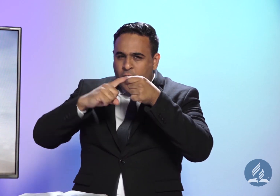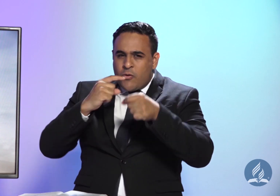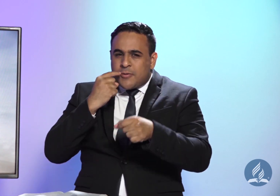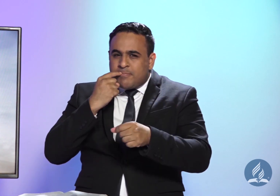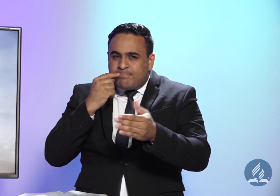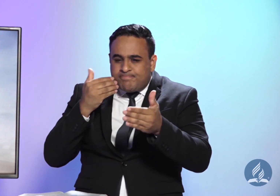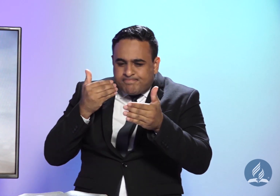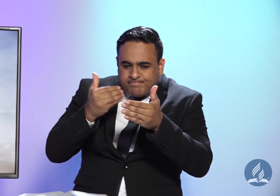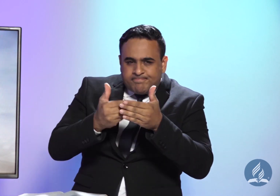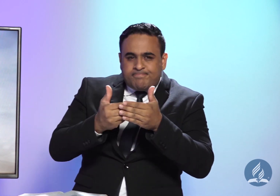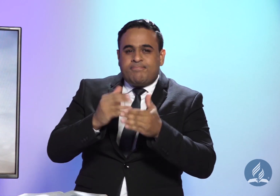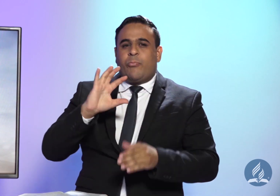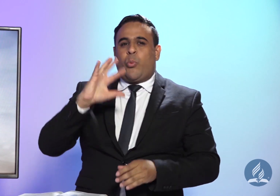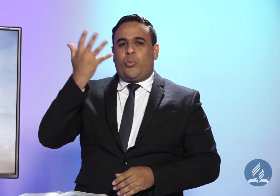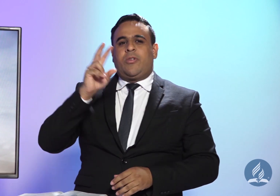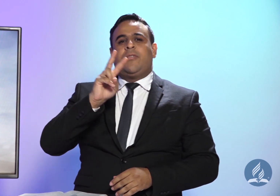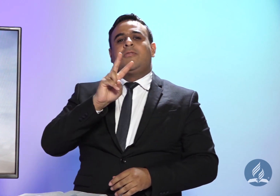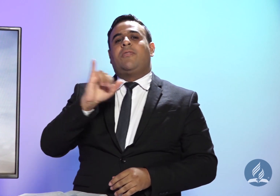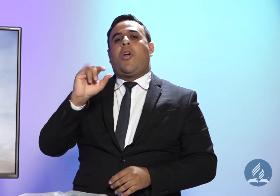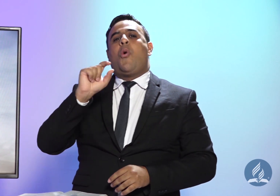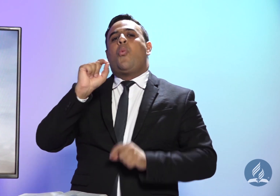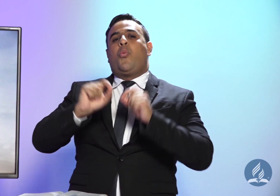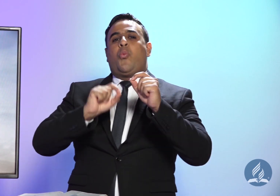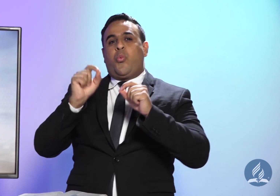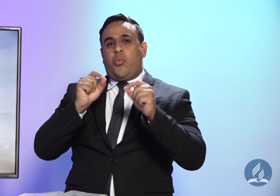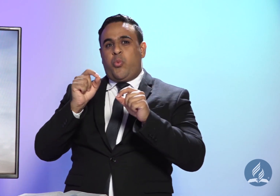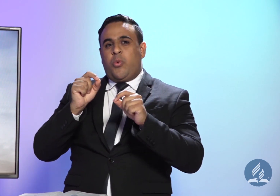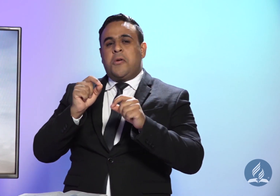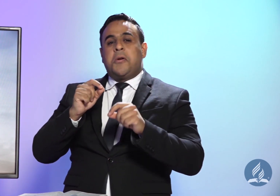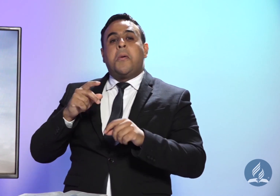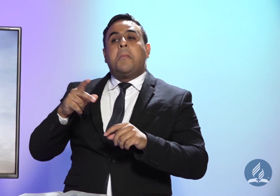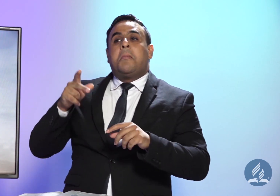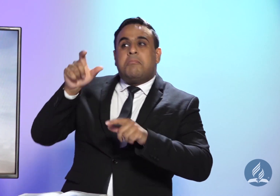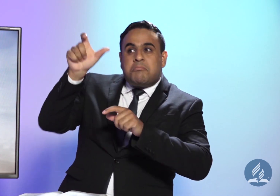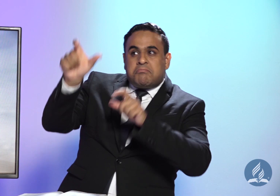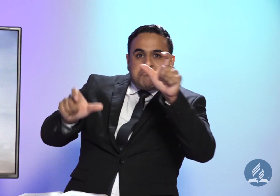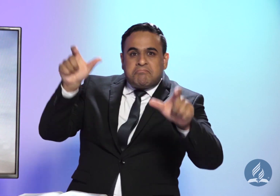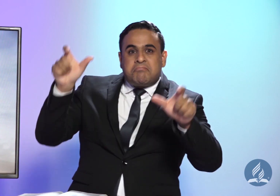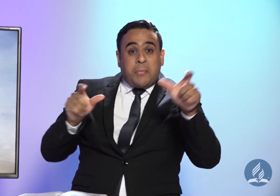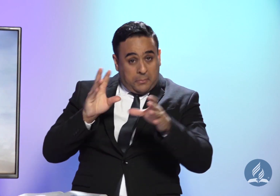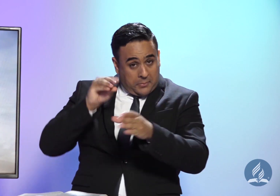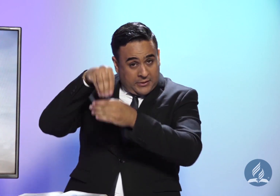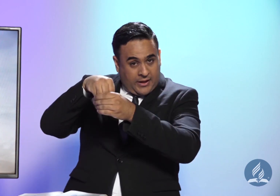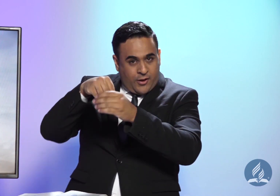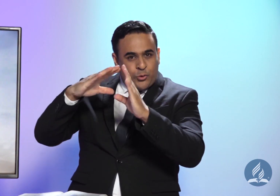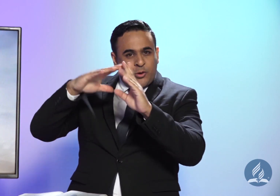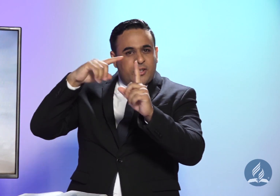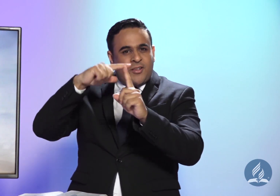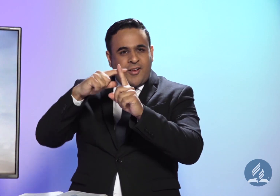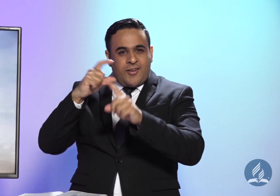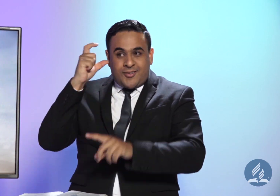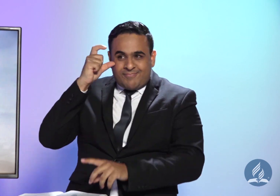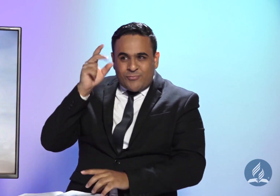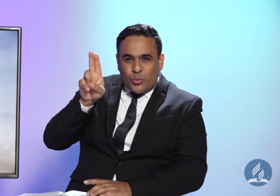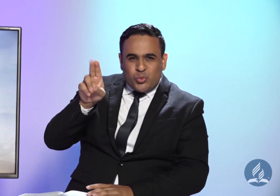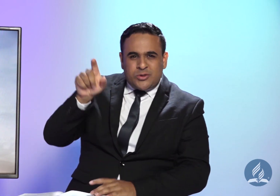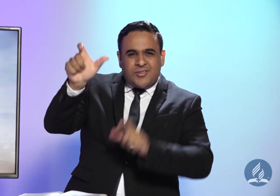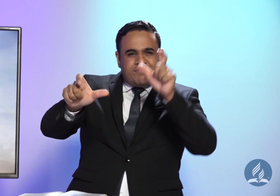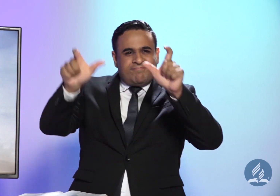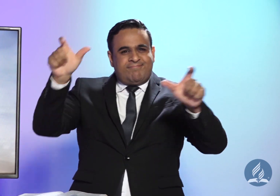vidas. E Jesus está perto de voltar. E esse Espírito está trabalhando para que as pessoas entendam essa mensagem, para que as